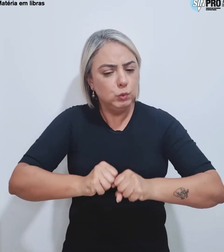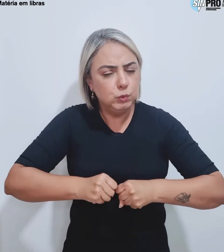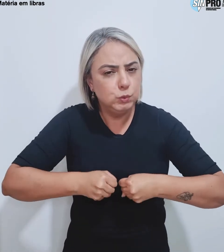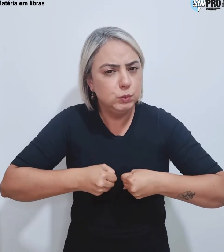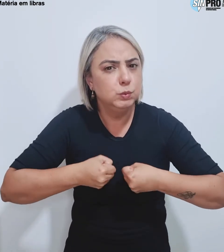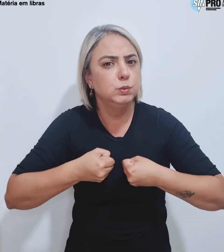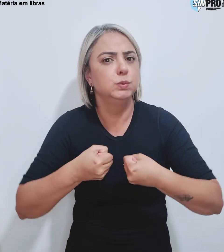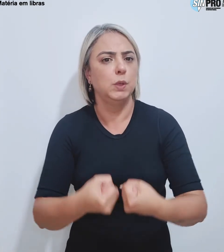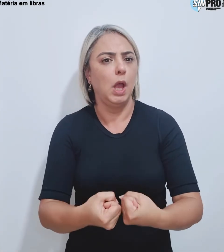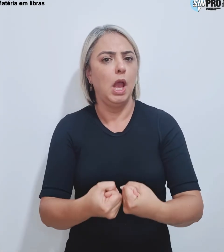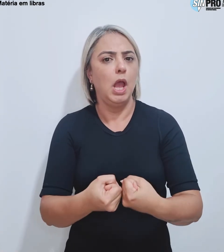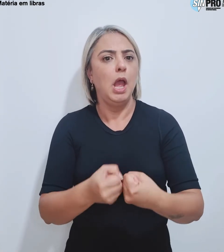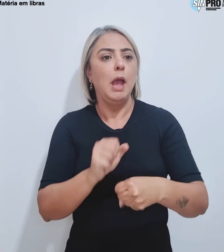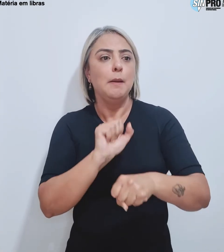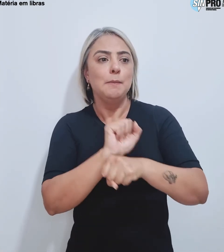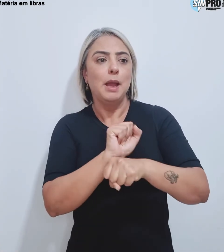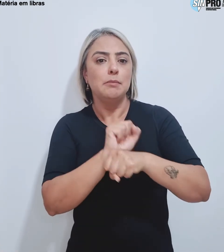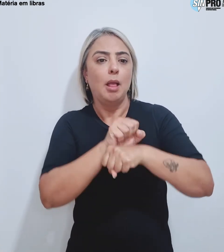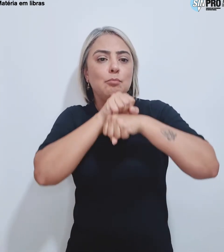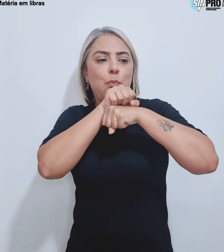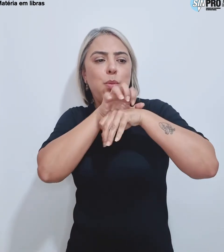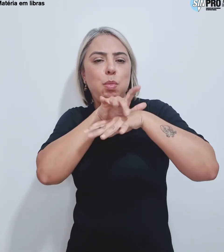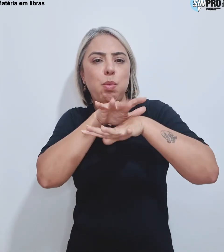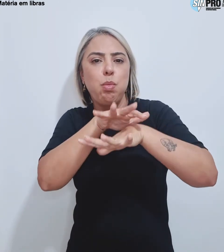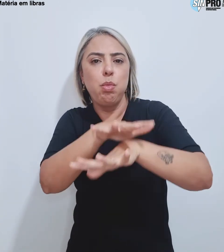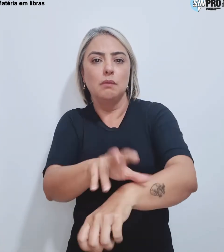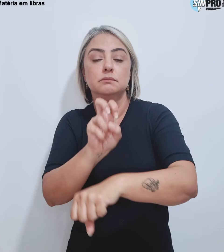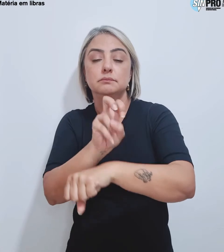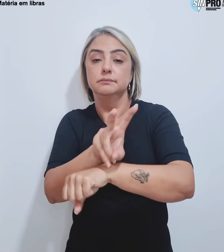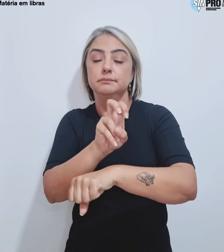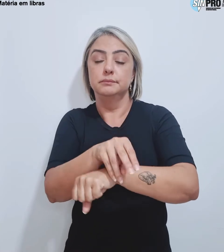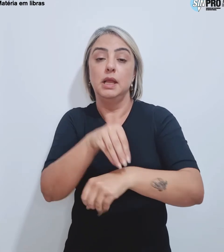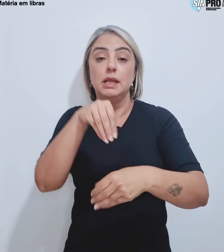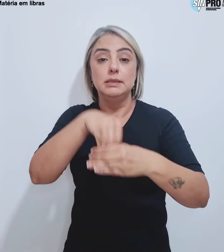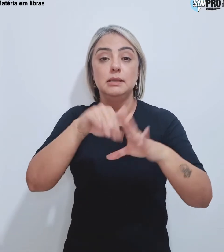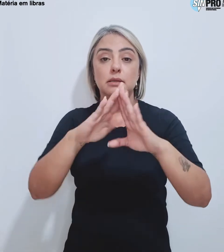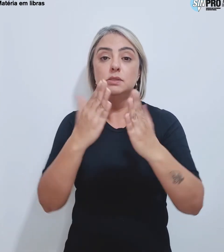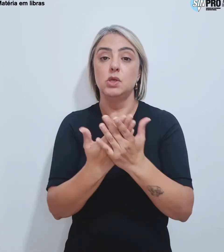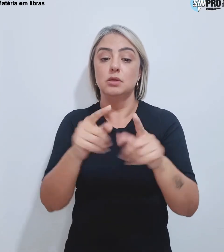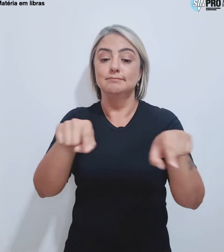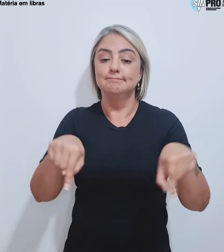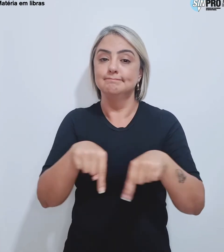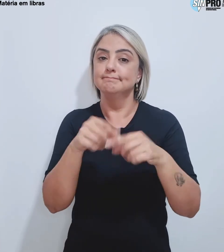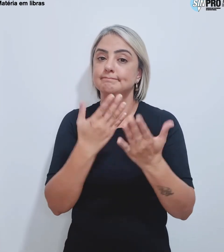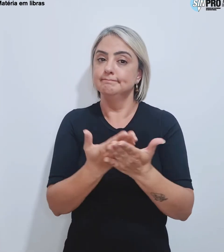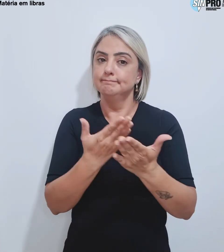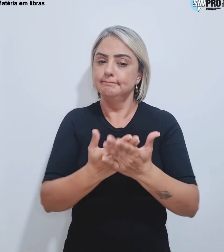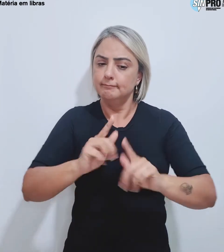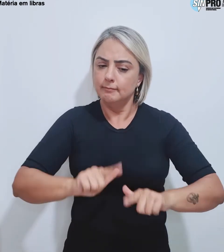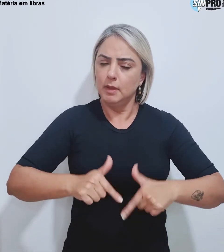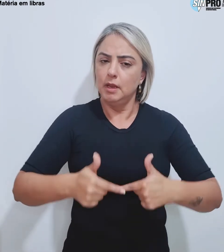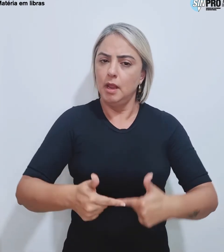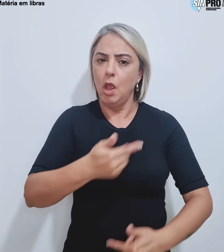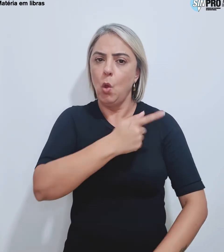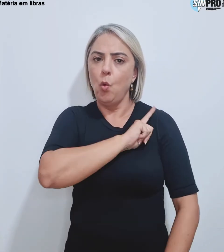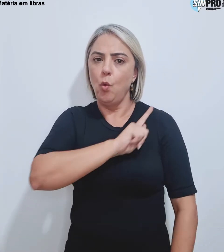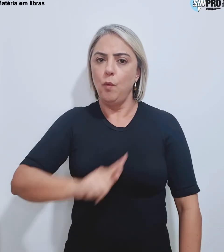os esforços para conter a proliferação do vírus em sala de aula. Empenho do